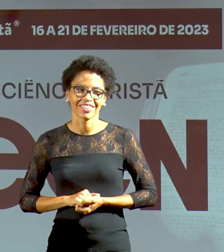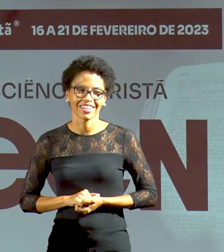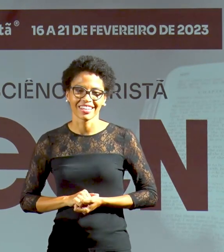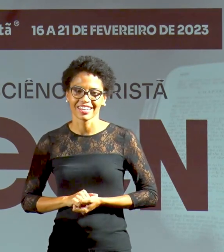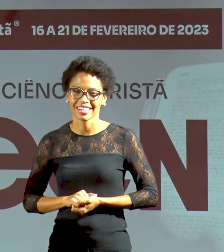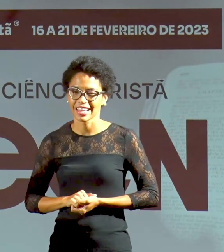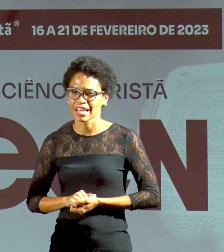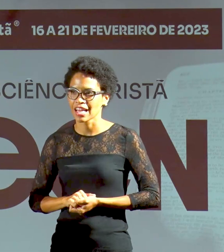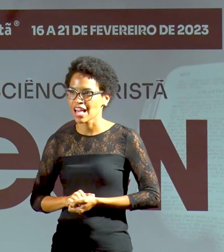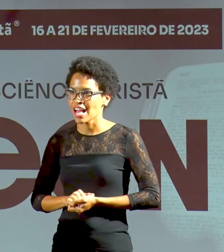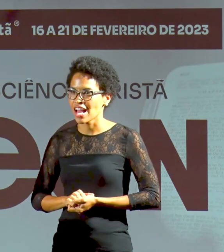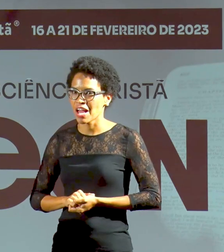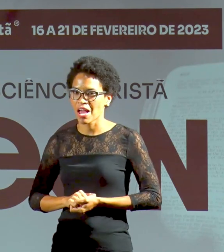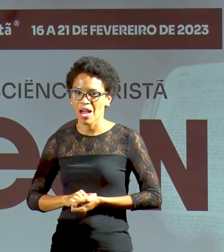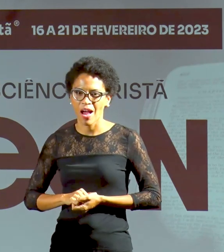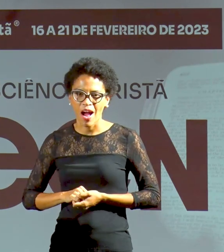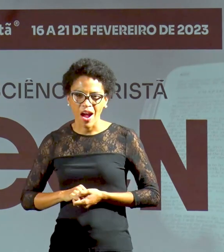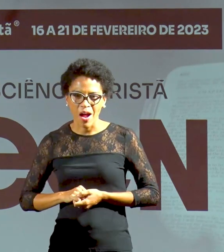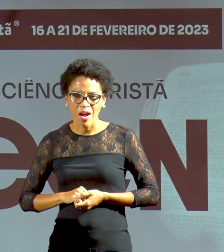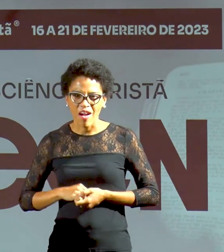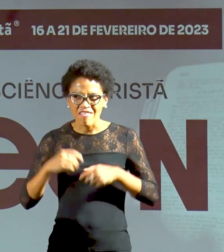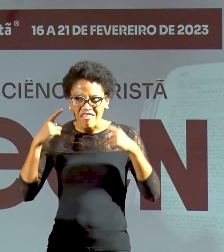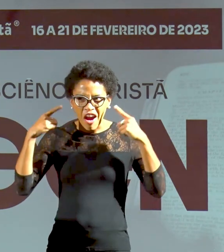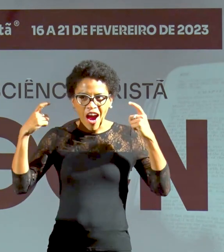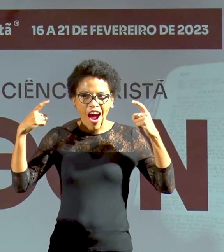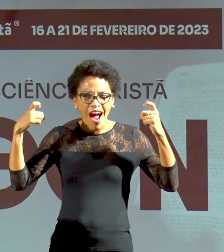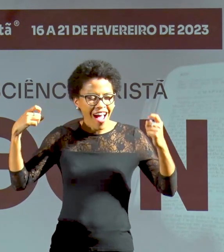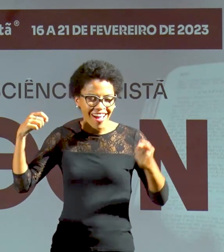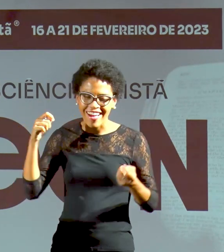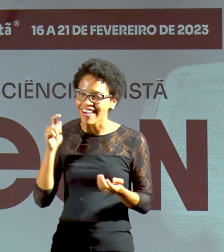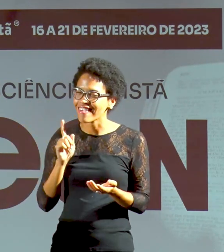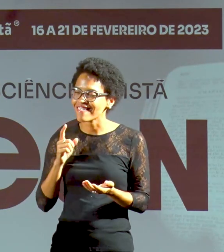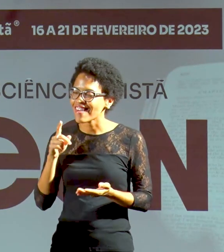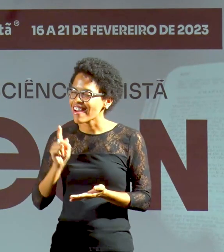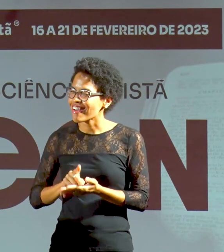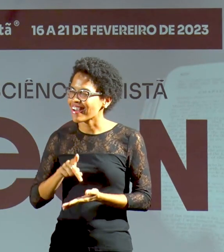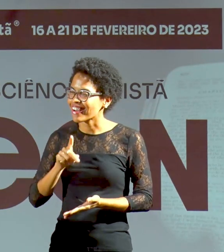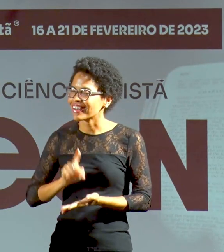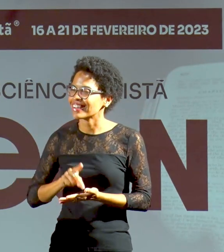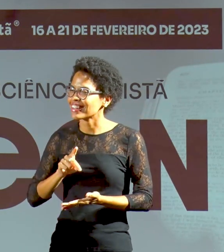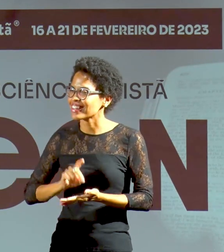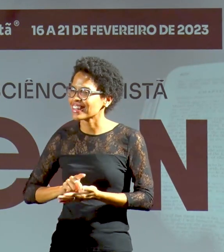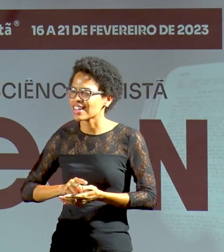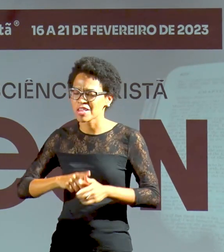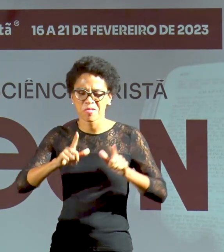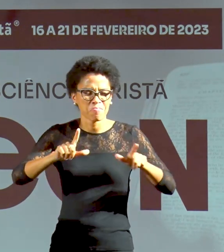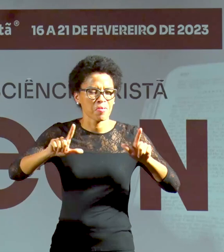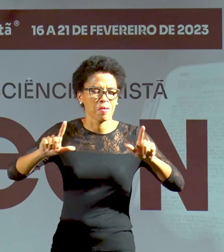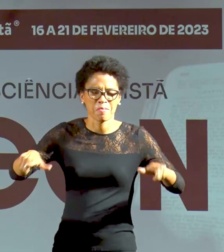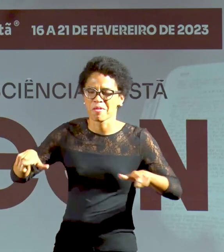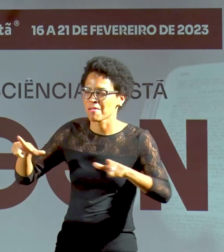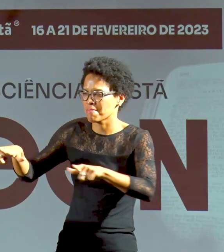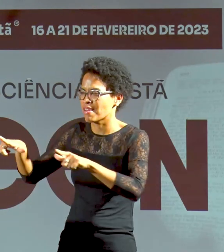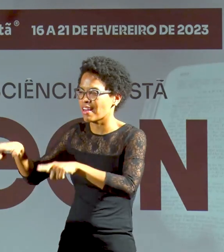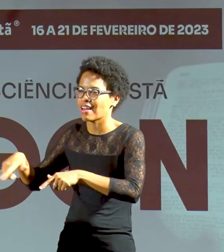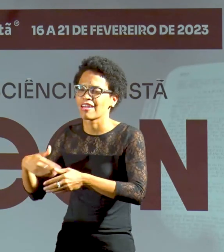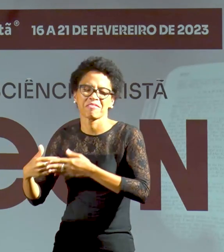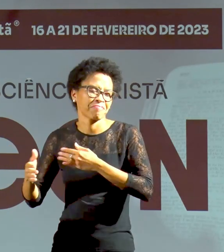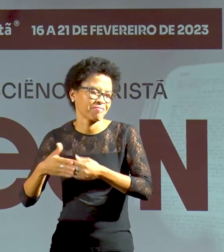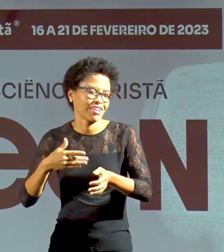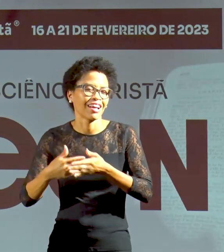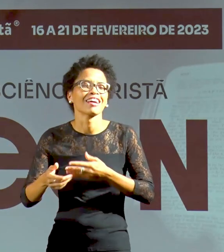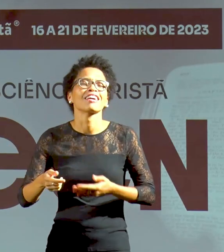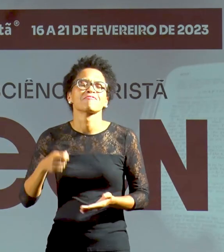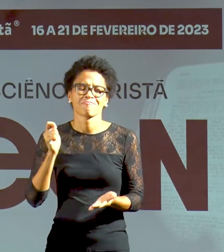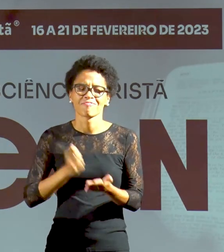esse barulho comprova minha teoria aonde eu vou viu galera da consciência aí aonde eu vou esse ruído comprova